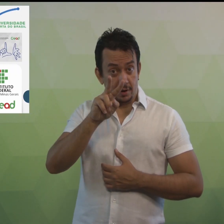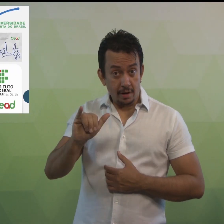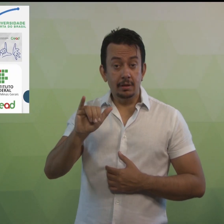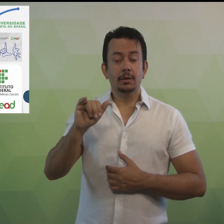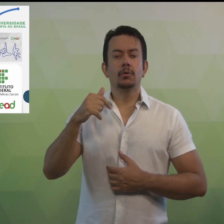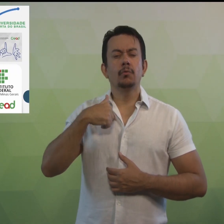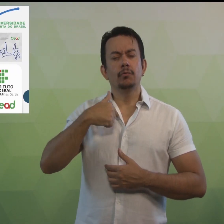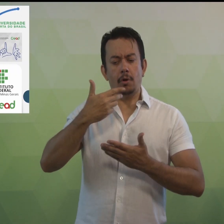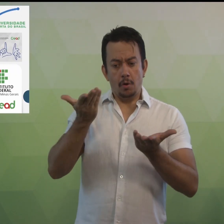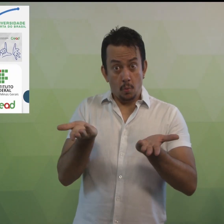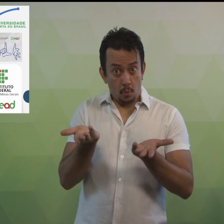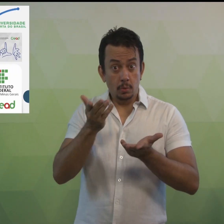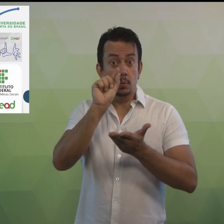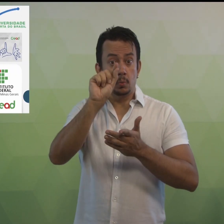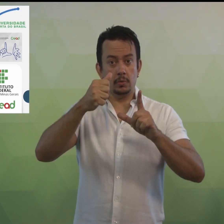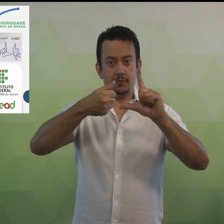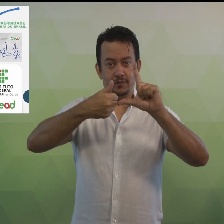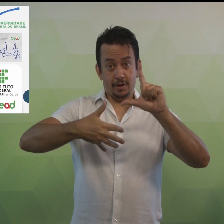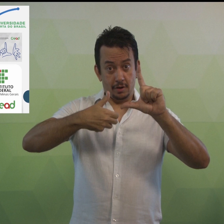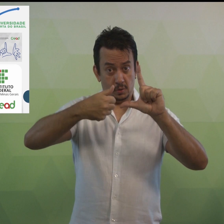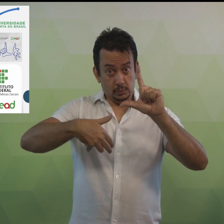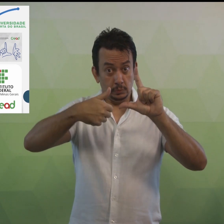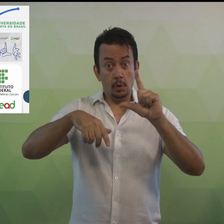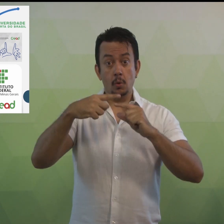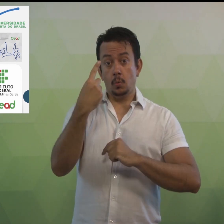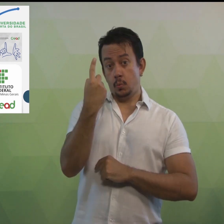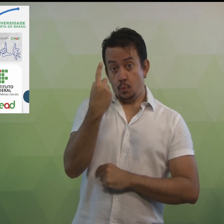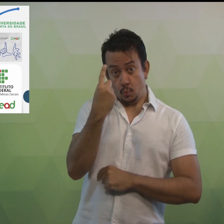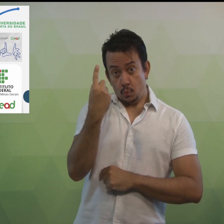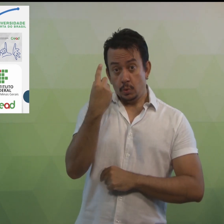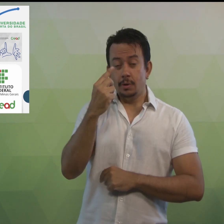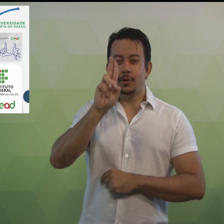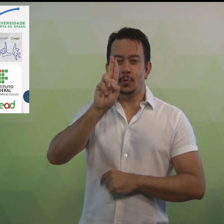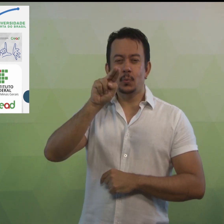Então, eu irei iniciar com vocês agora a unidade 1.